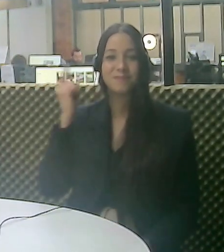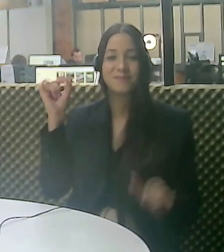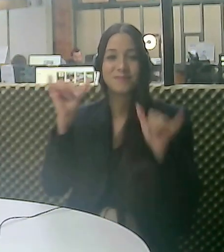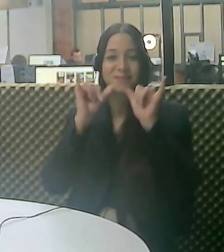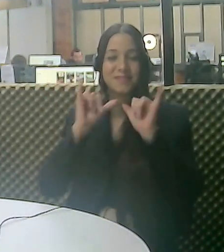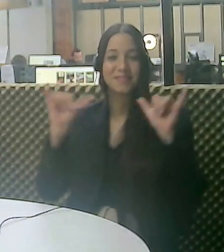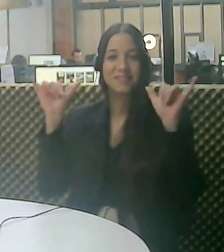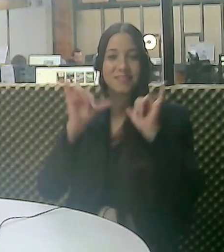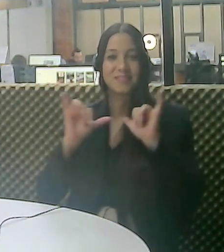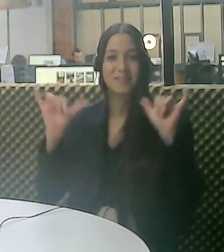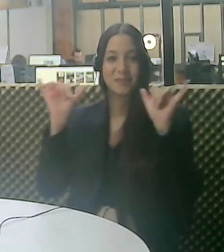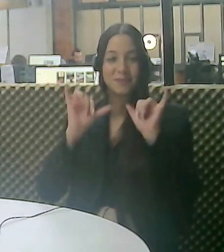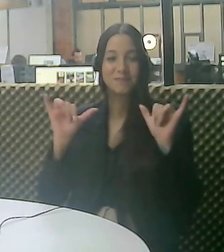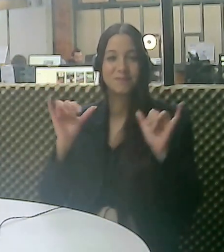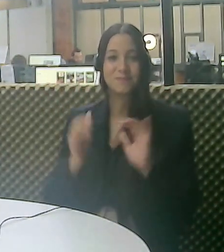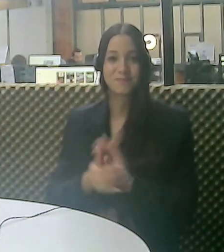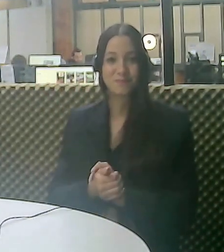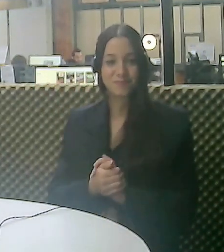Giro de notícias.